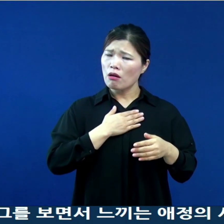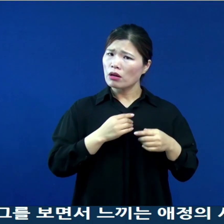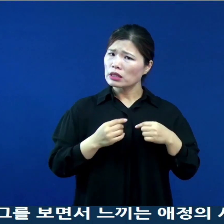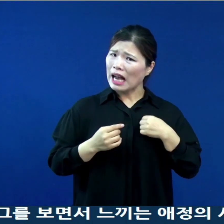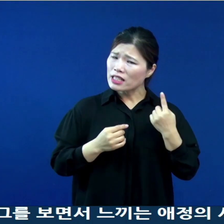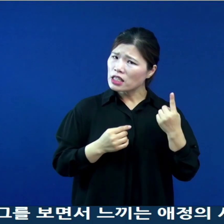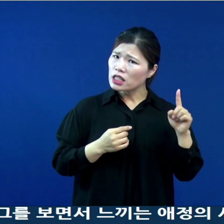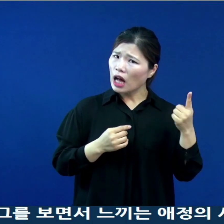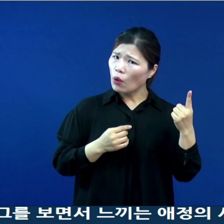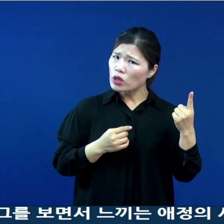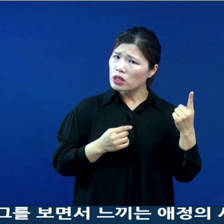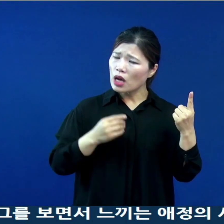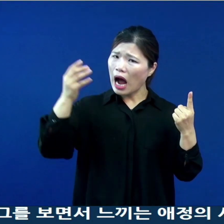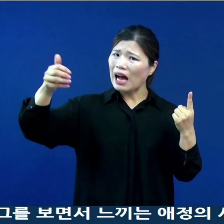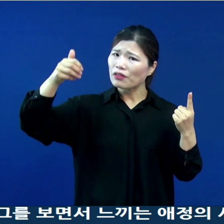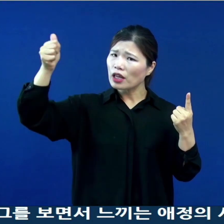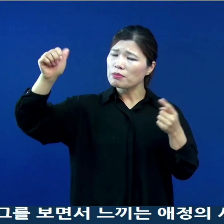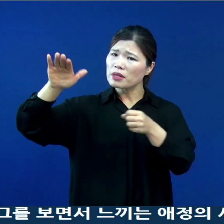사랑하는데 썼을까요?